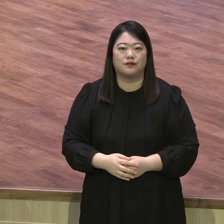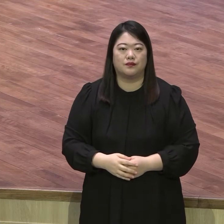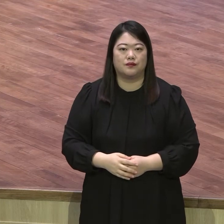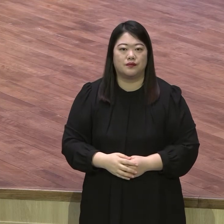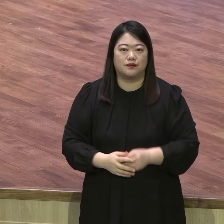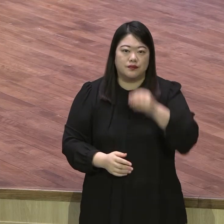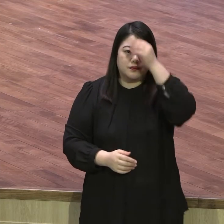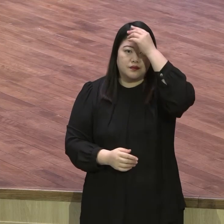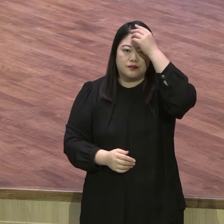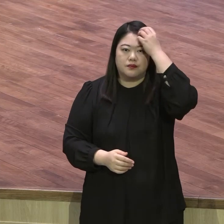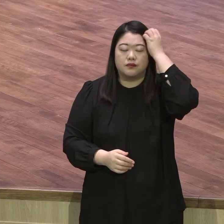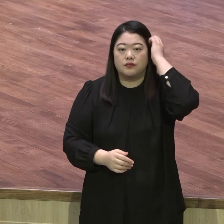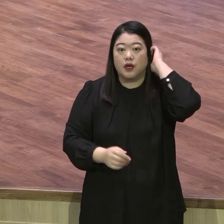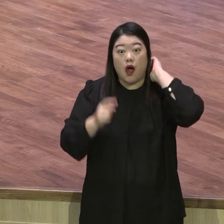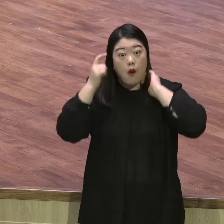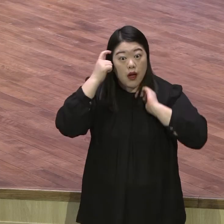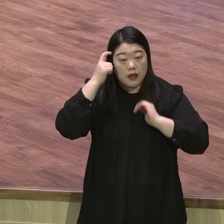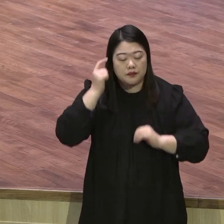왜냐하면 그때가